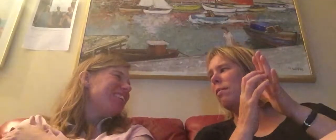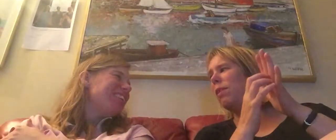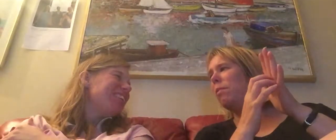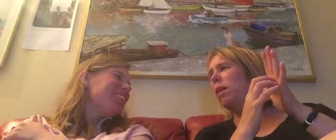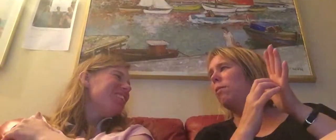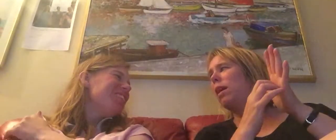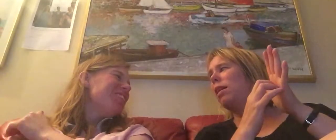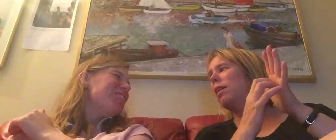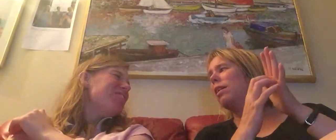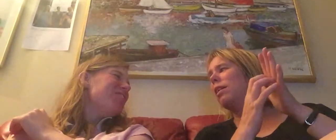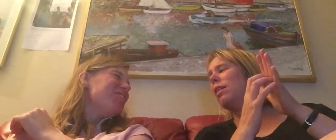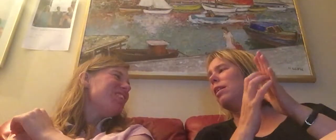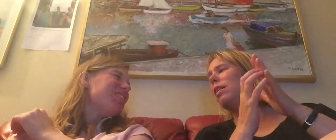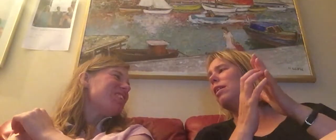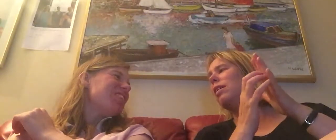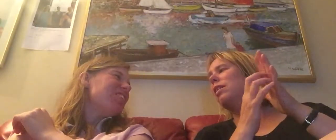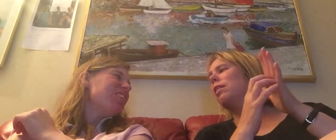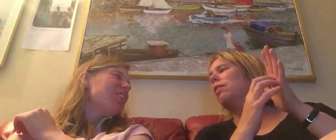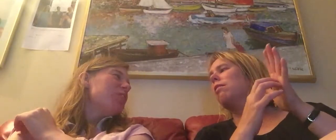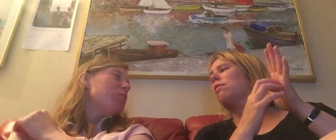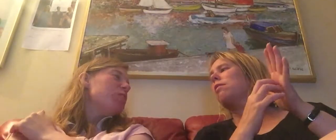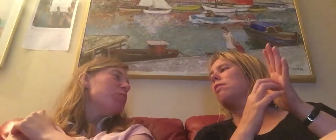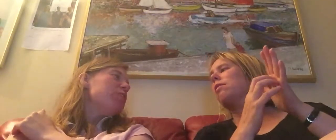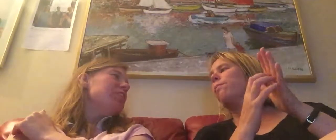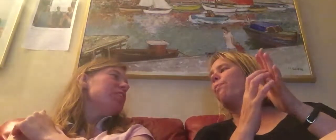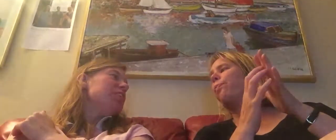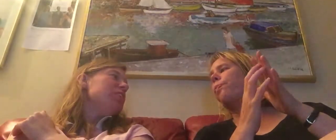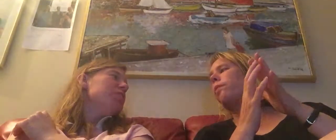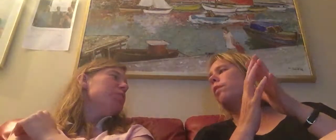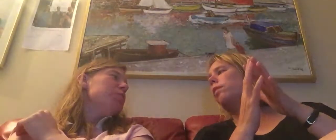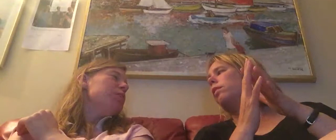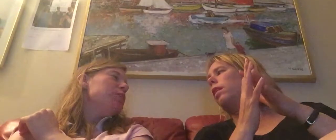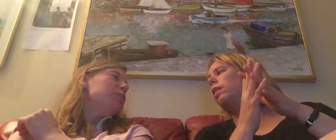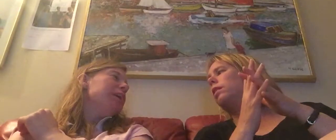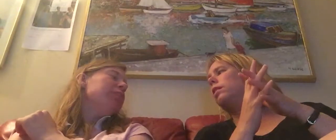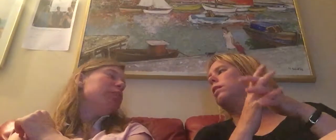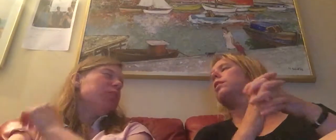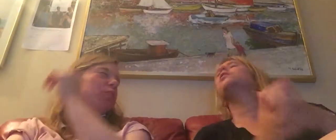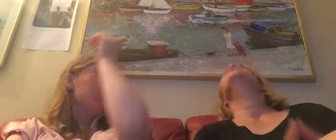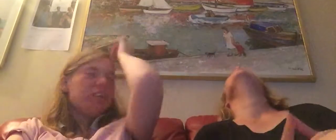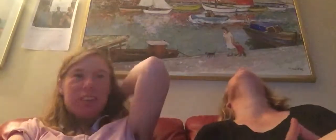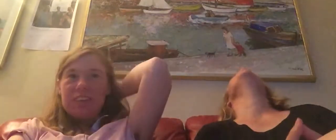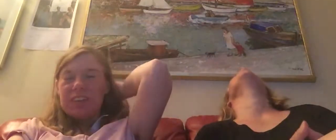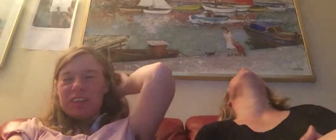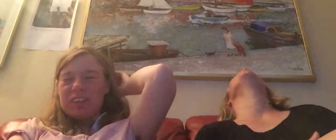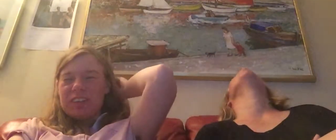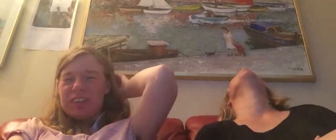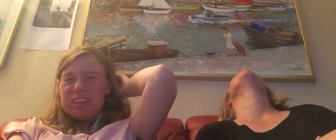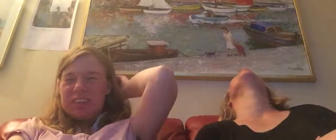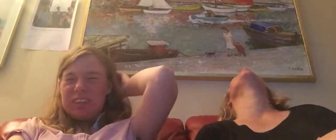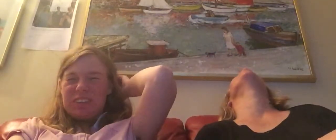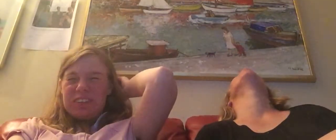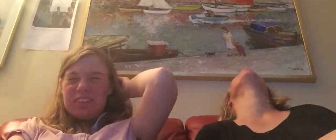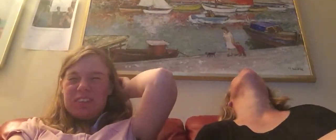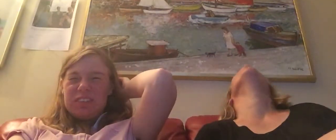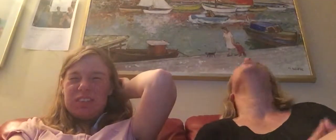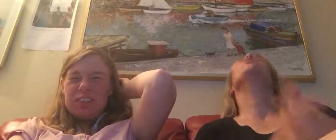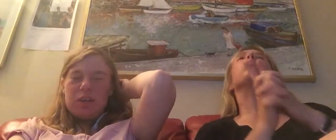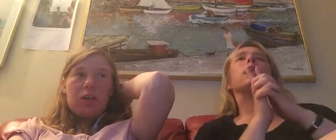Vilken Paula? Min personal. Hon fyllde i juli någon år. Vilket datum? Juli? Jag